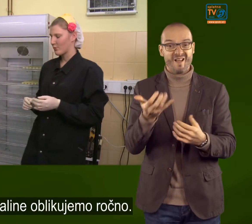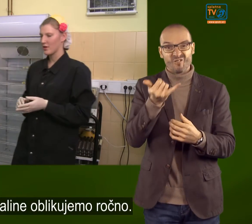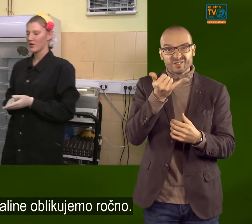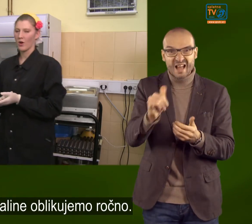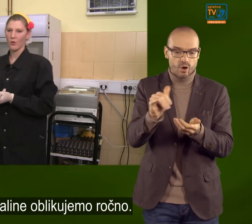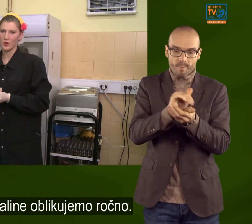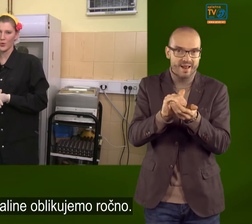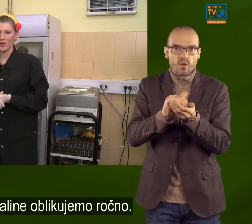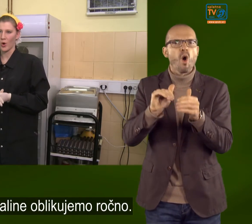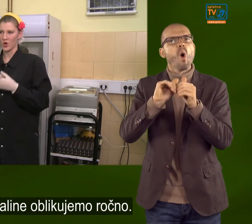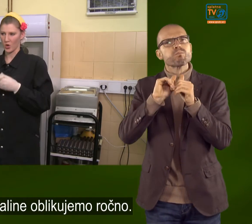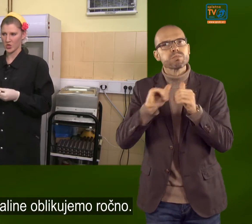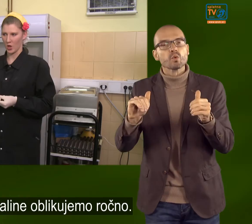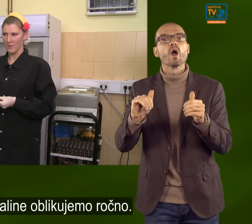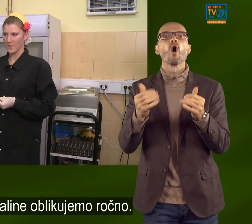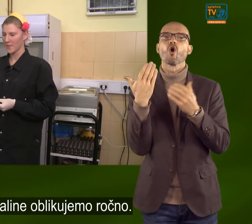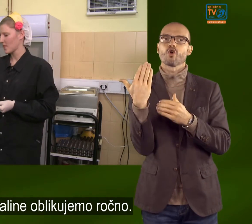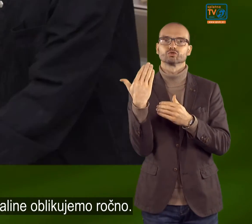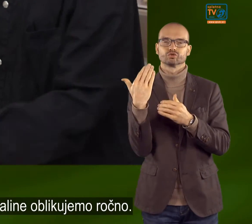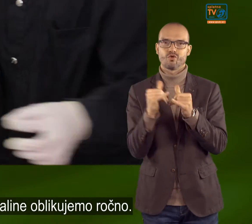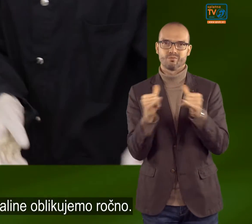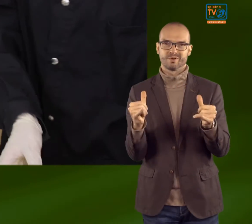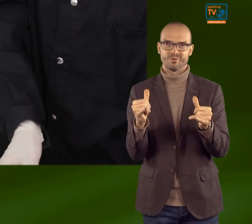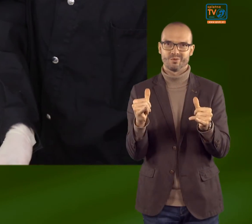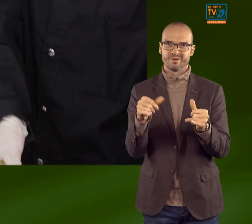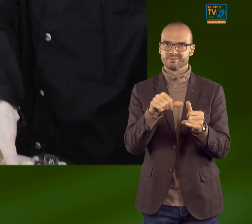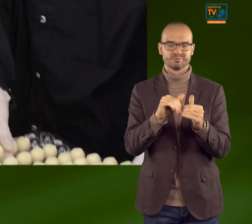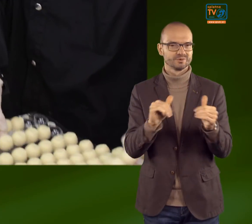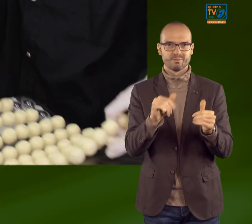Vsako pralino oblikujemo ročno.